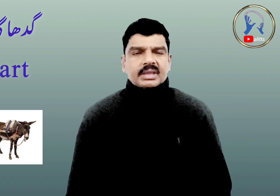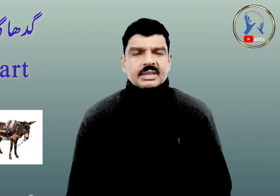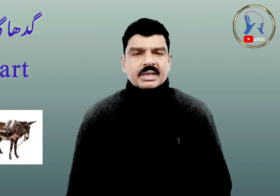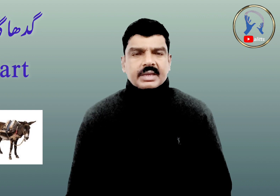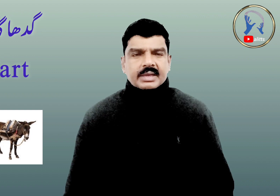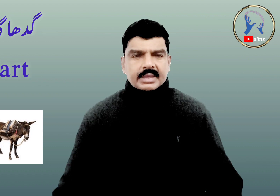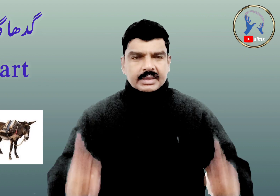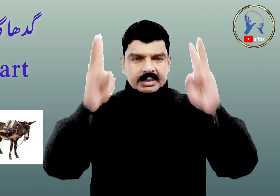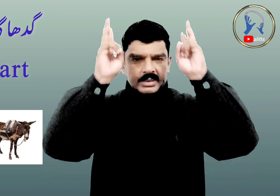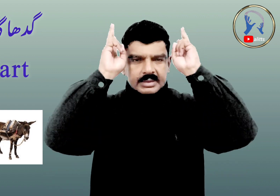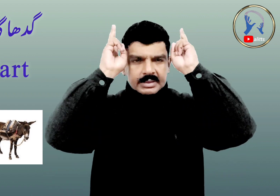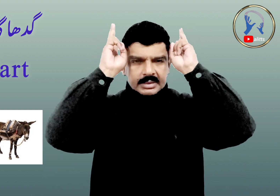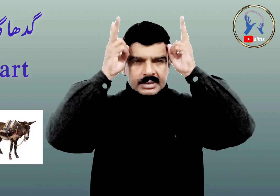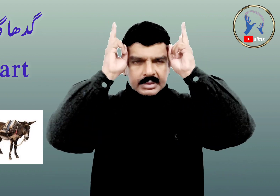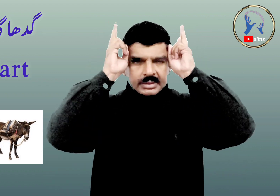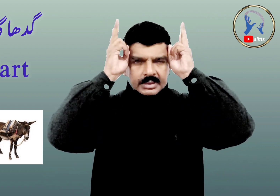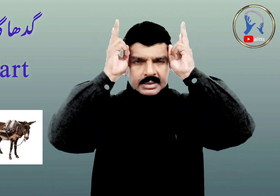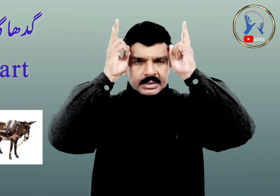गधा गाड़ी,